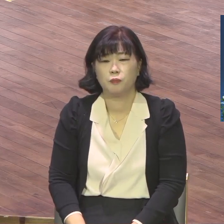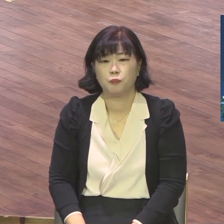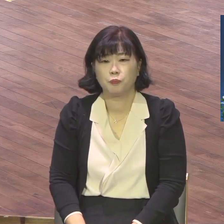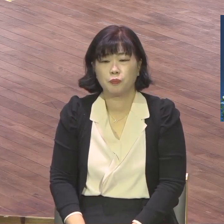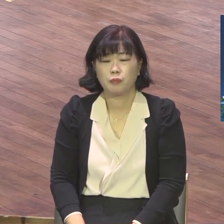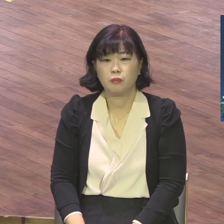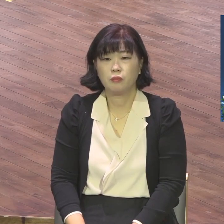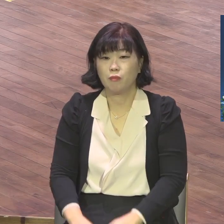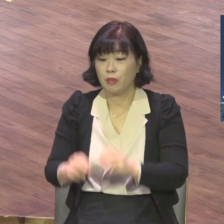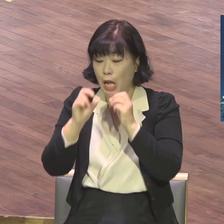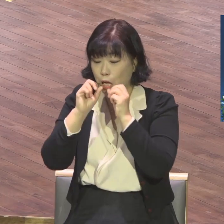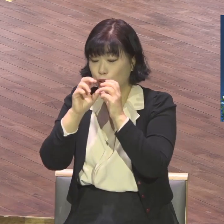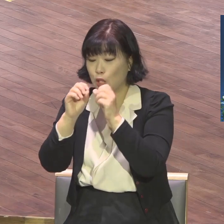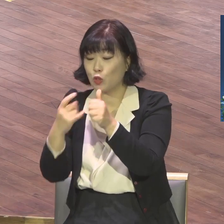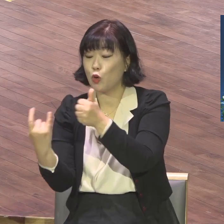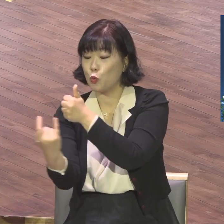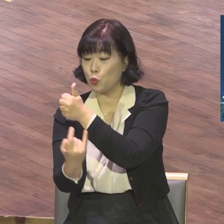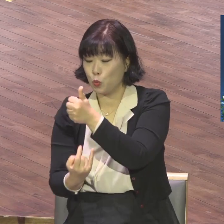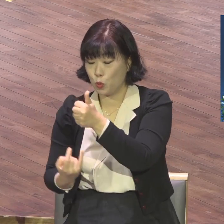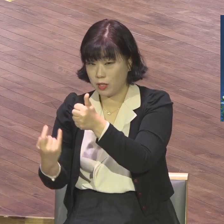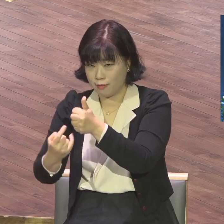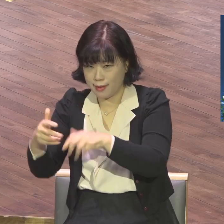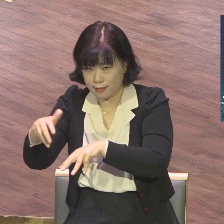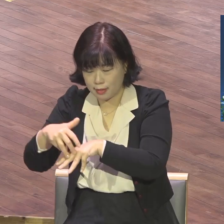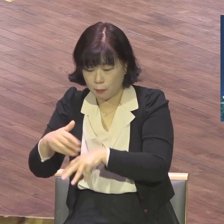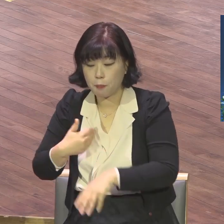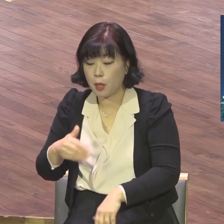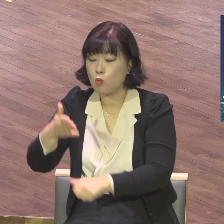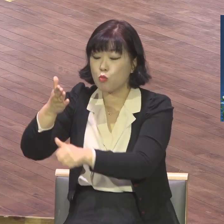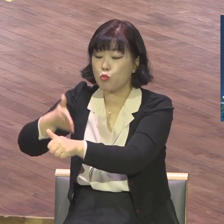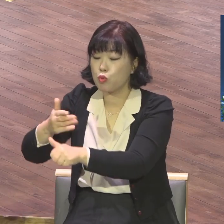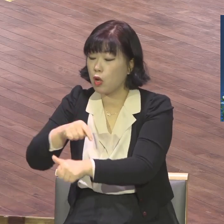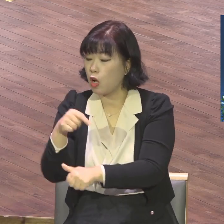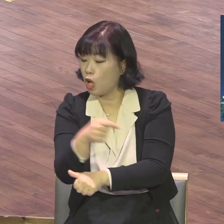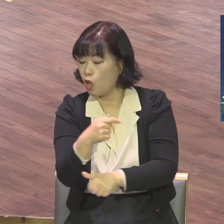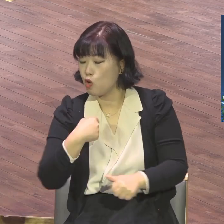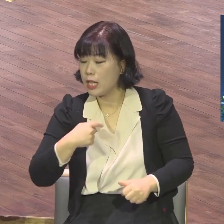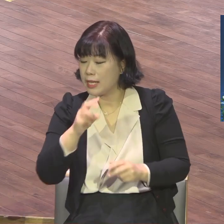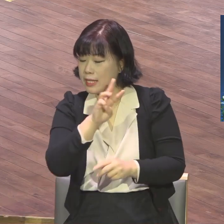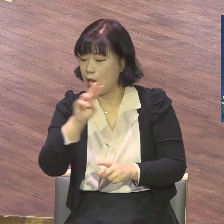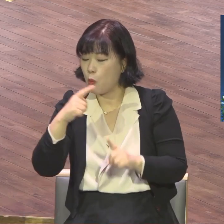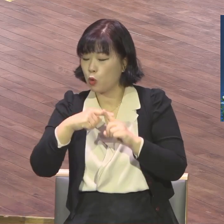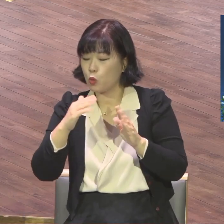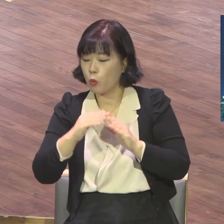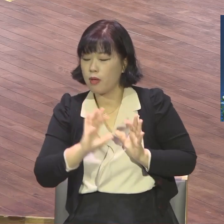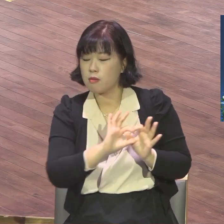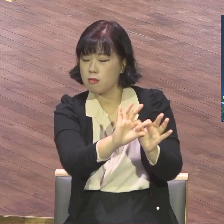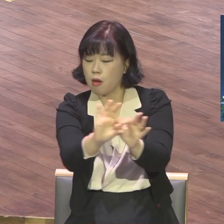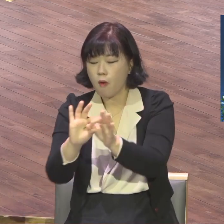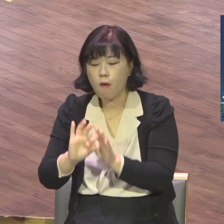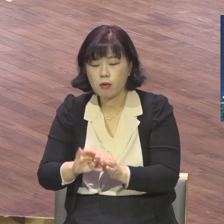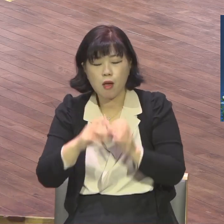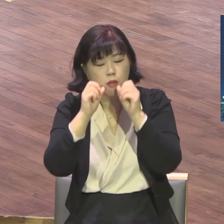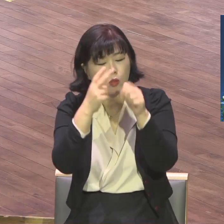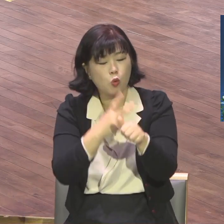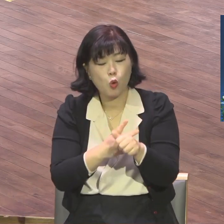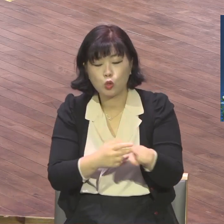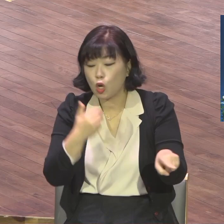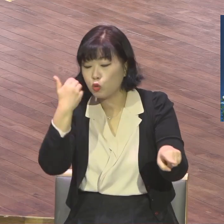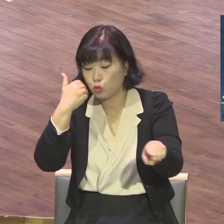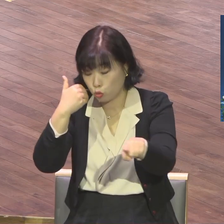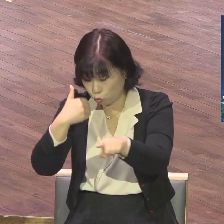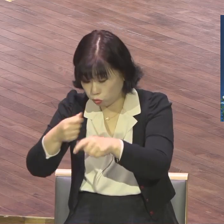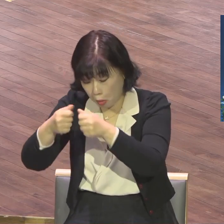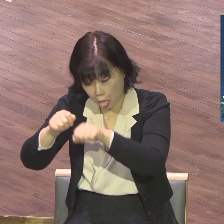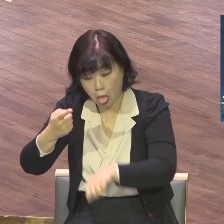우리 파송한 선교사들 참 분석을 다 했어요. 지난 금요일 보고를 하신 거 다 들었잖아요. 그게 필요한